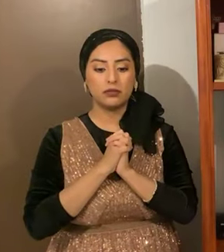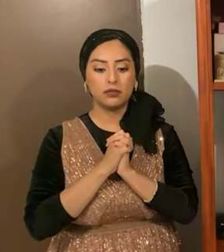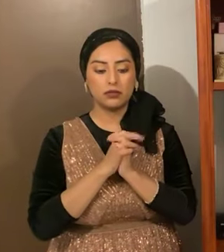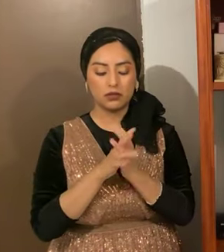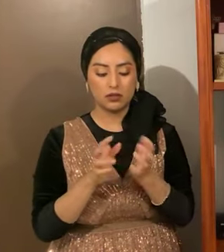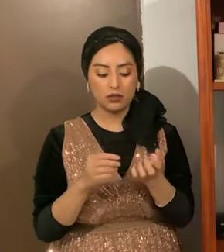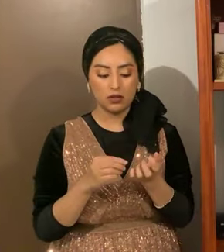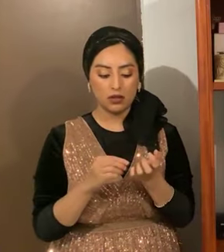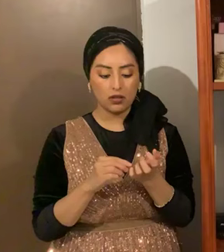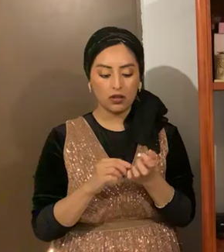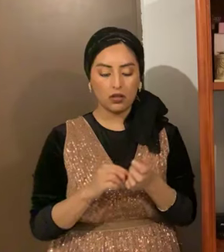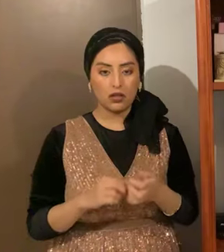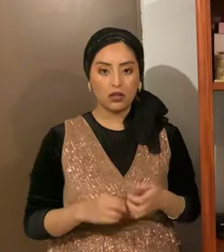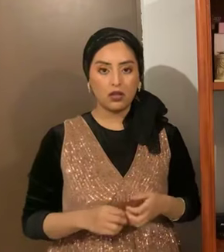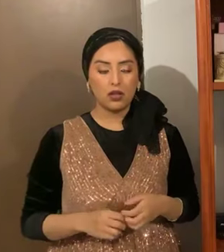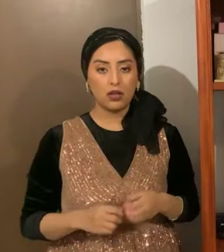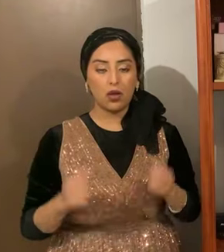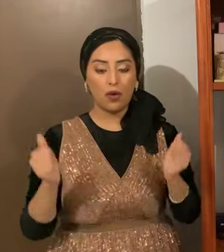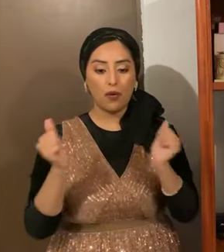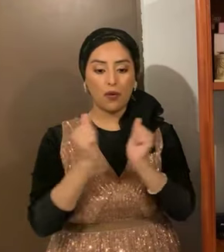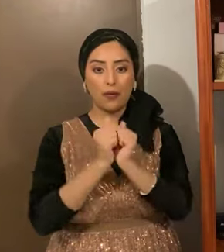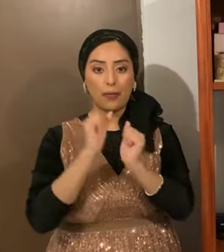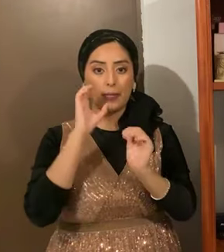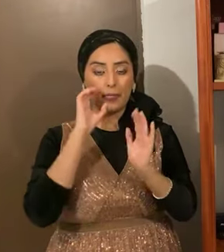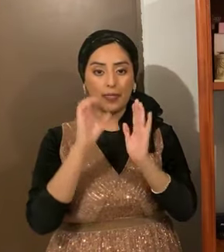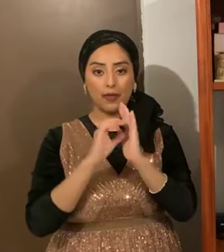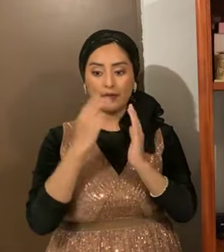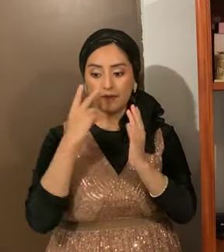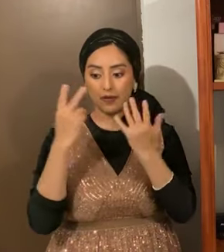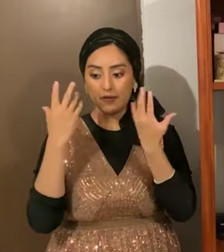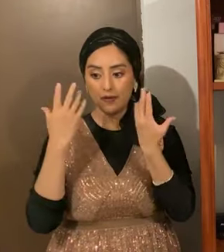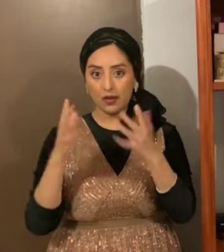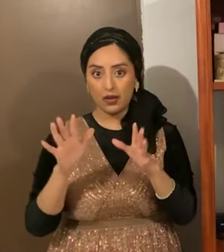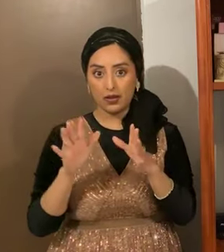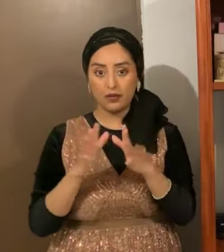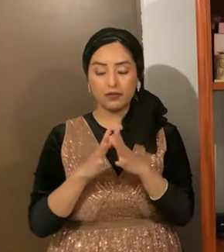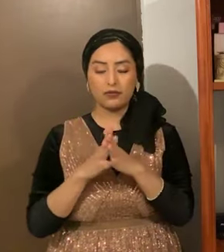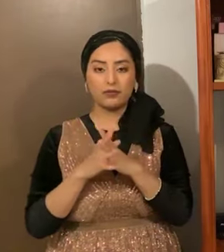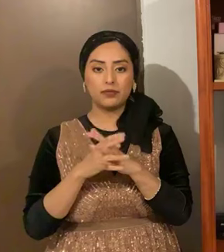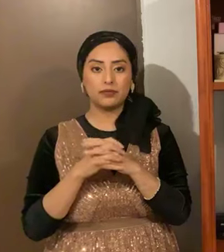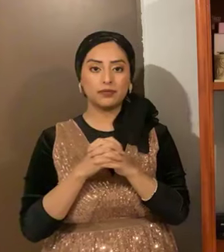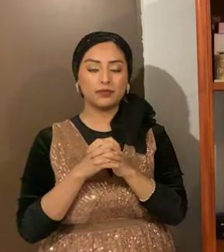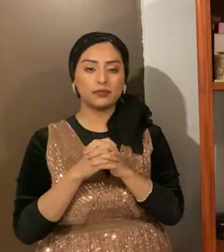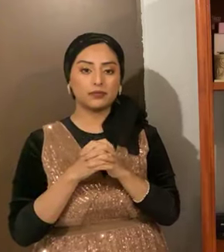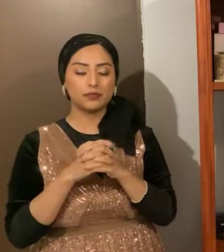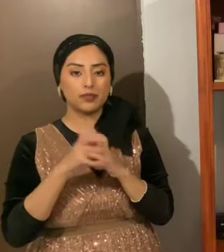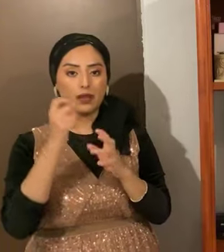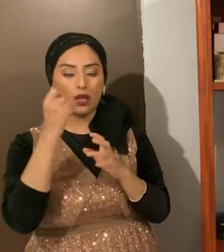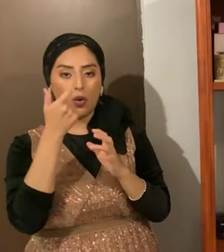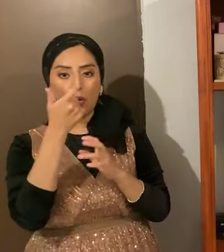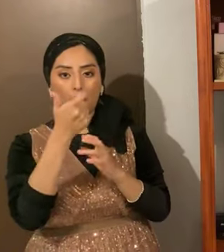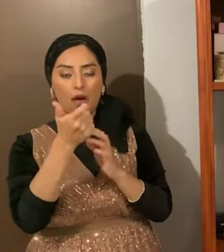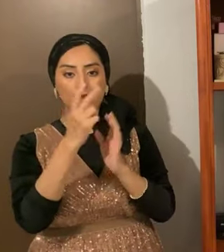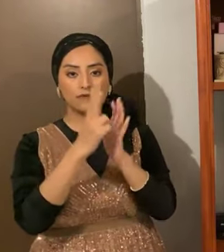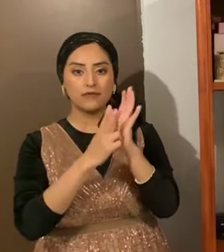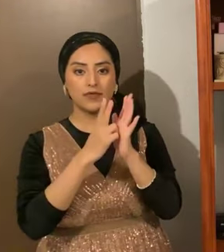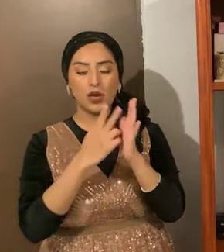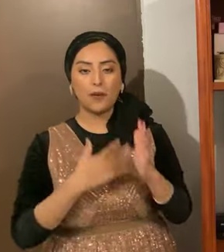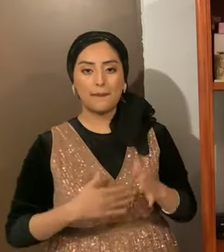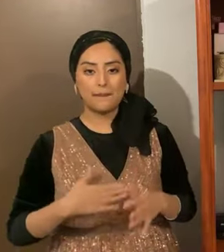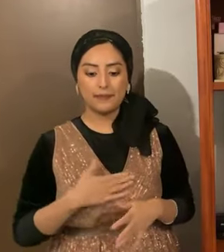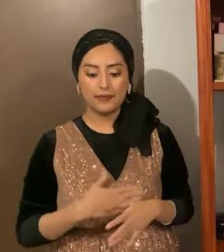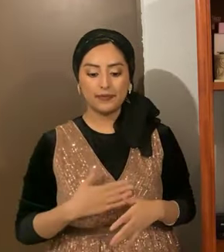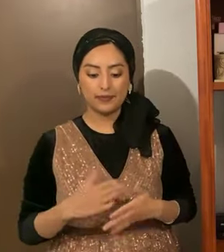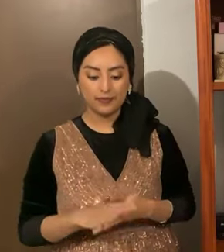compartirles y con las diapositivas que ya vimos, que nos puso nuestro amado Roy Luis, vamos a ver un video. Tengan su cámara lista